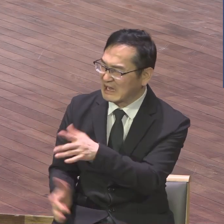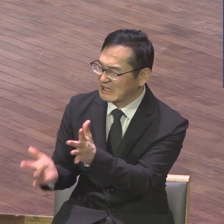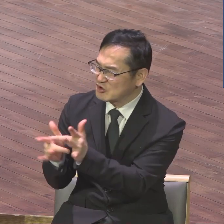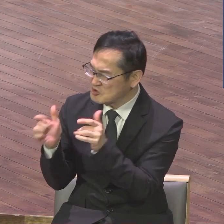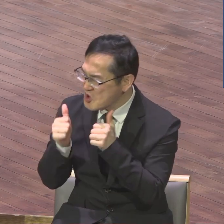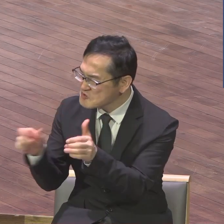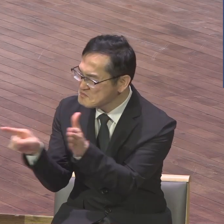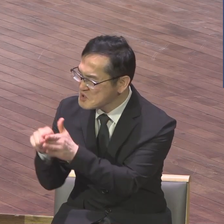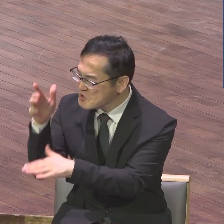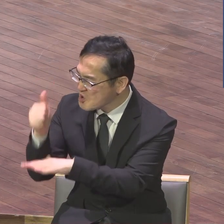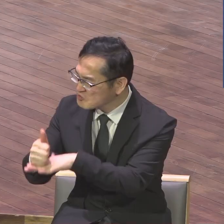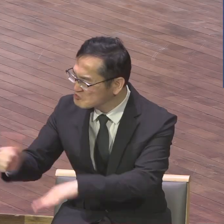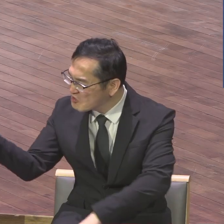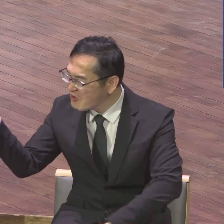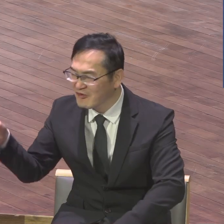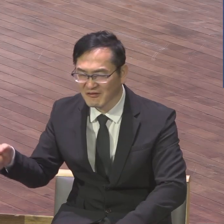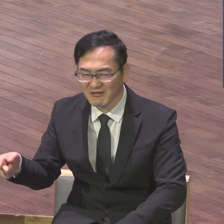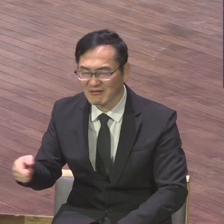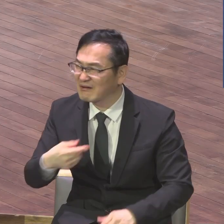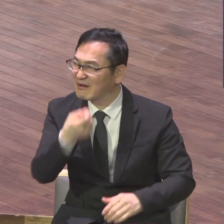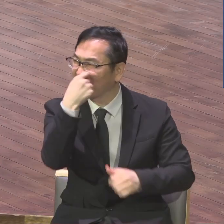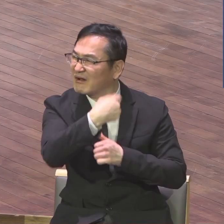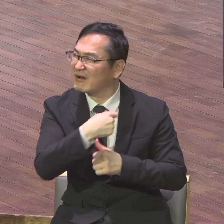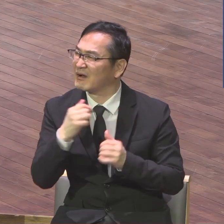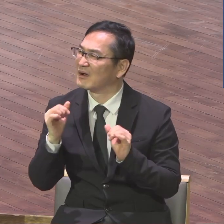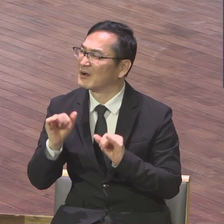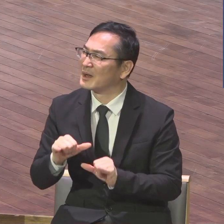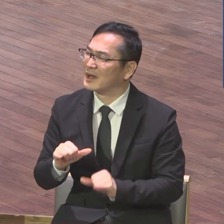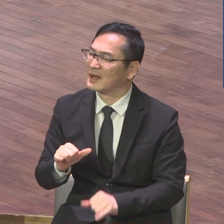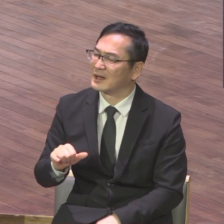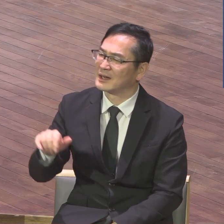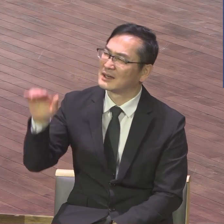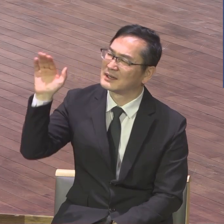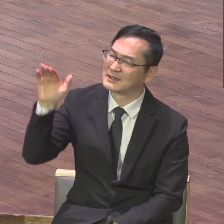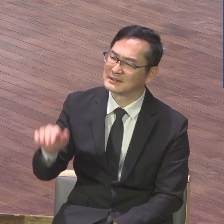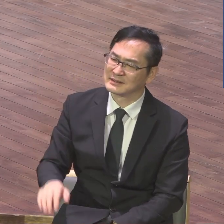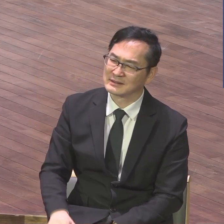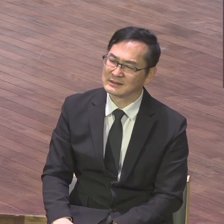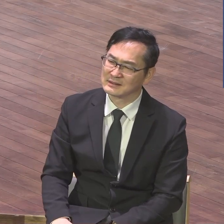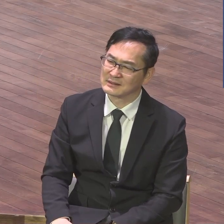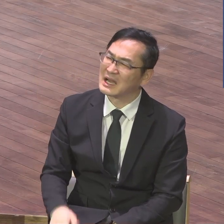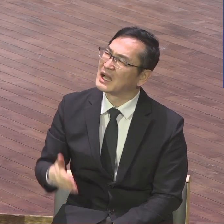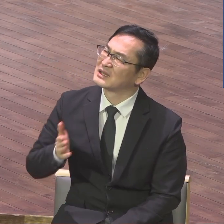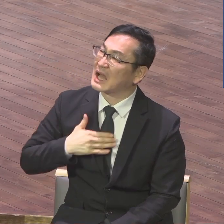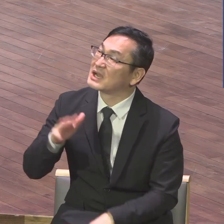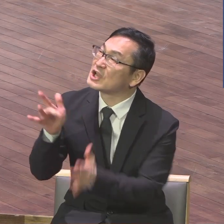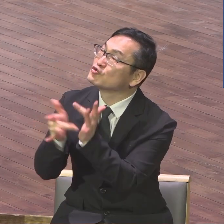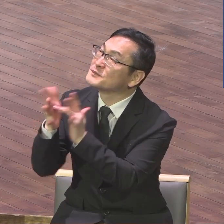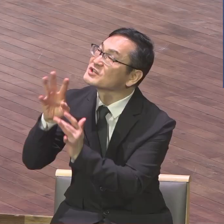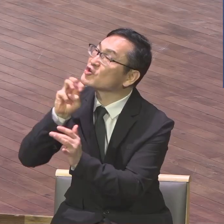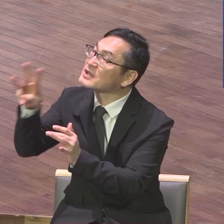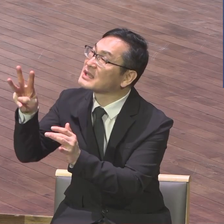할 거 아닙니까? 그래 하나님 33살까지 예수님 33살 살았으니까 33살까지만 살려주세요.